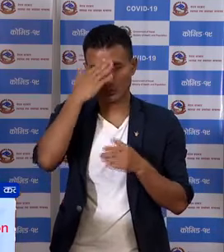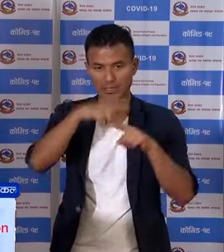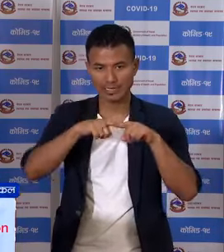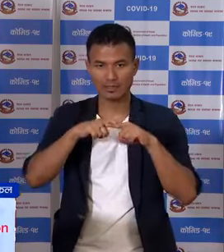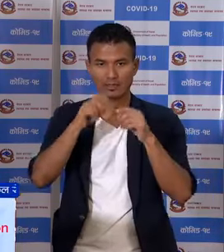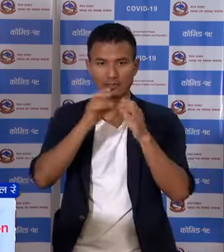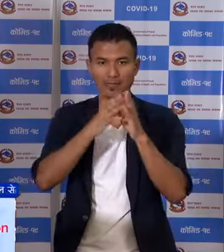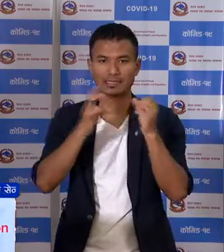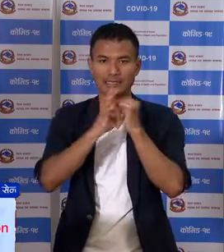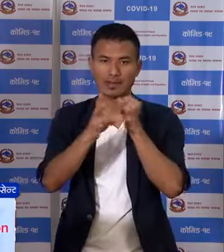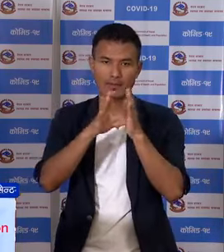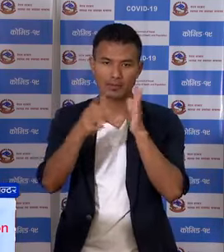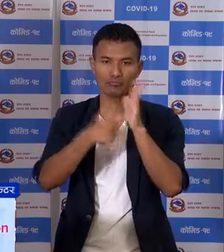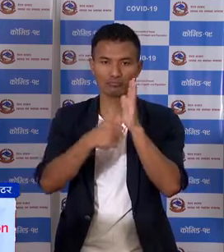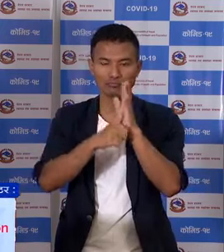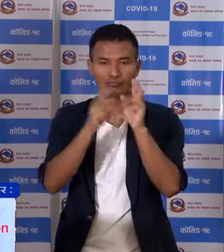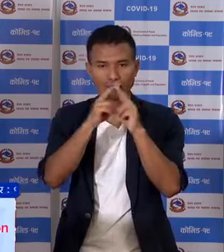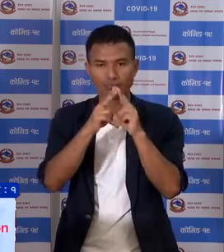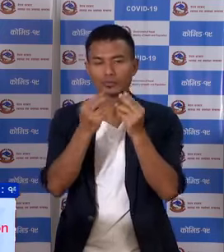गरेका छौ।